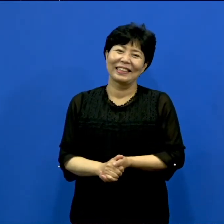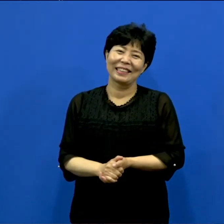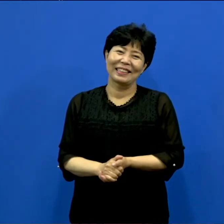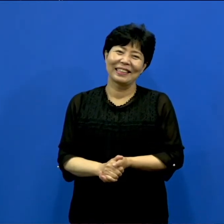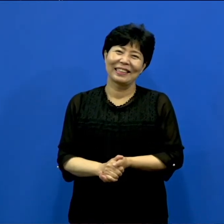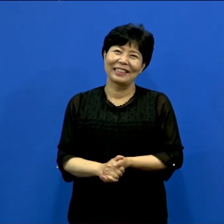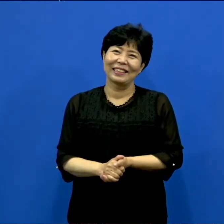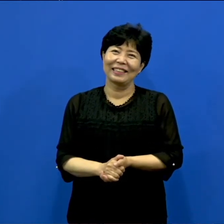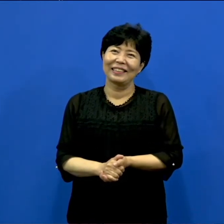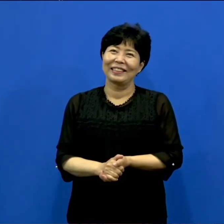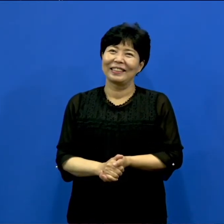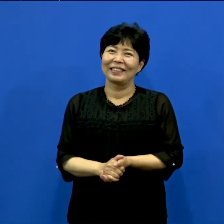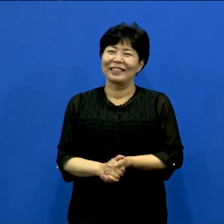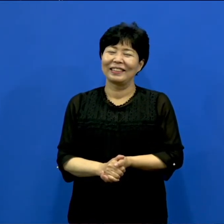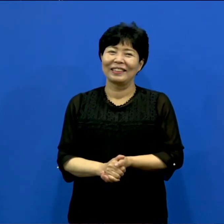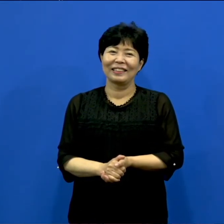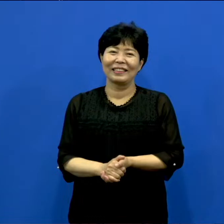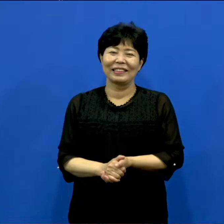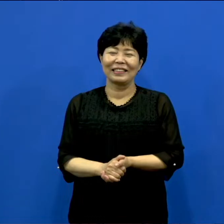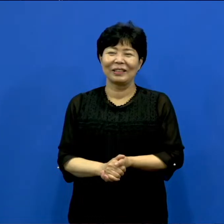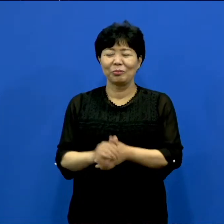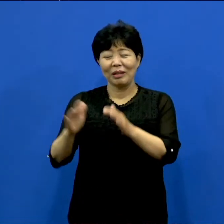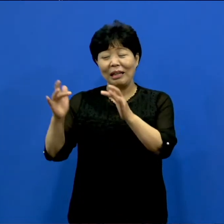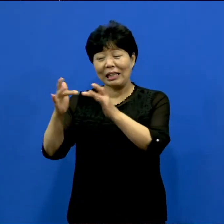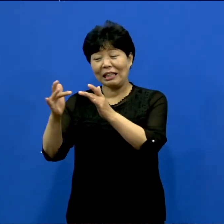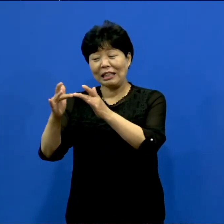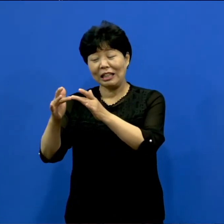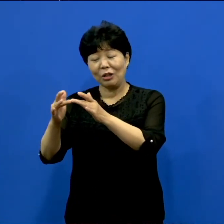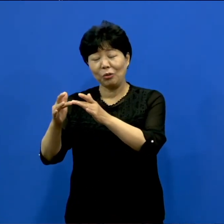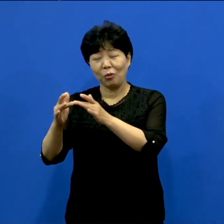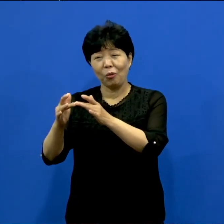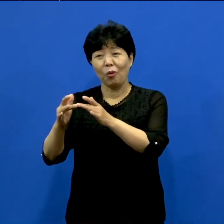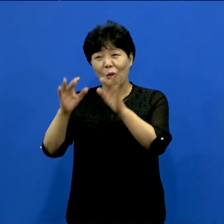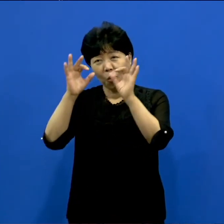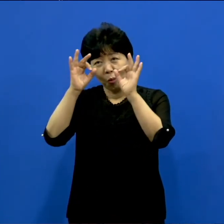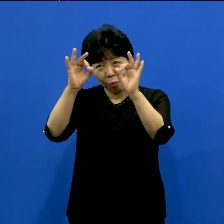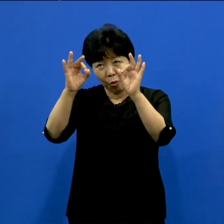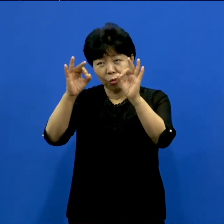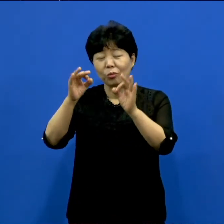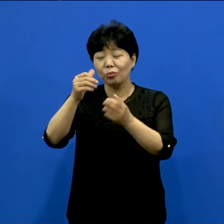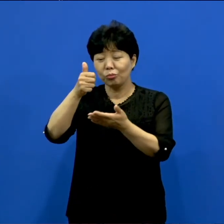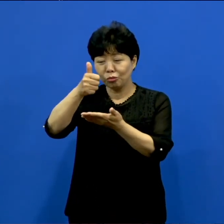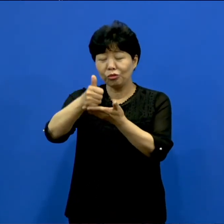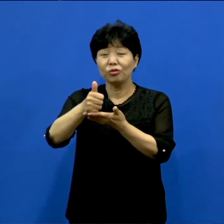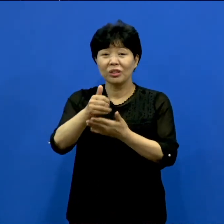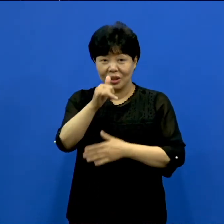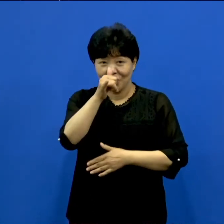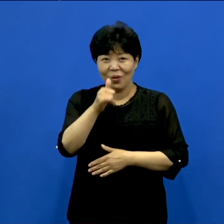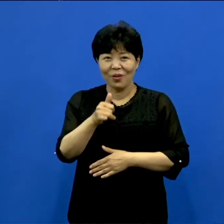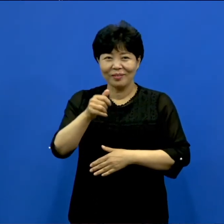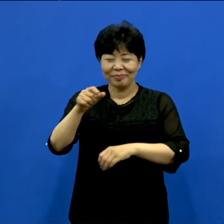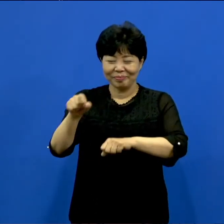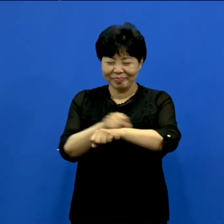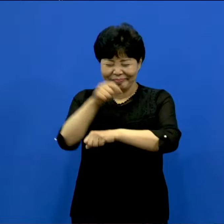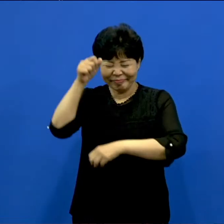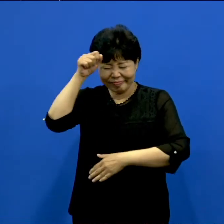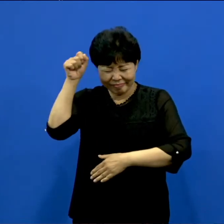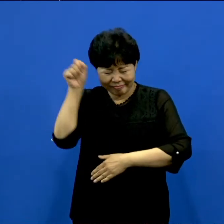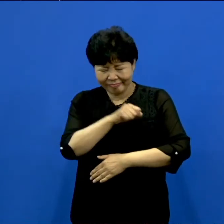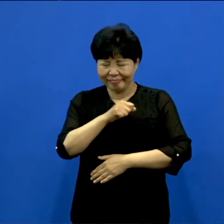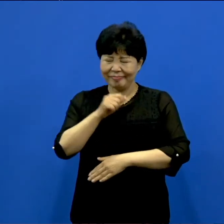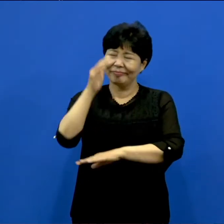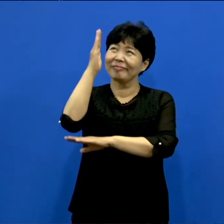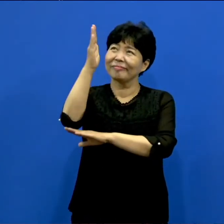특세 뭐 온라인으로 오프라인으로 들으셨을 건데요. 여러분들 특세 말씀을 이렇게 또